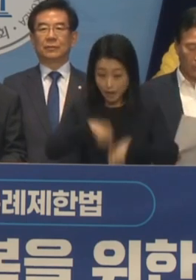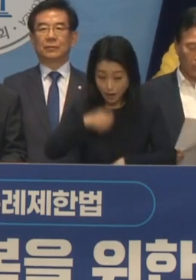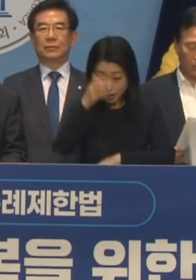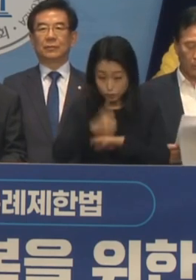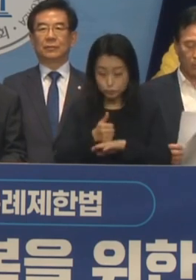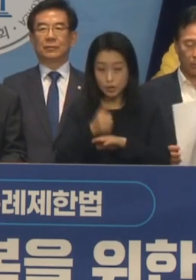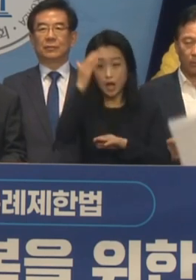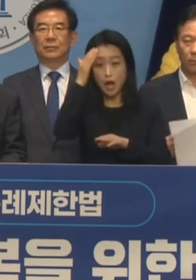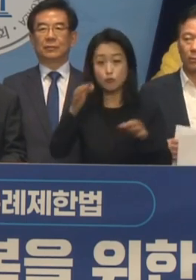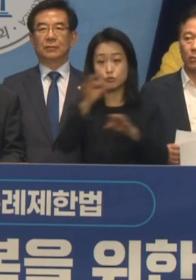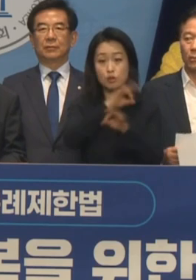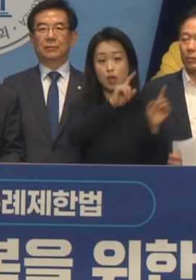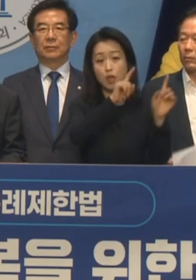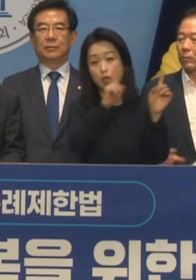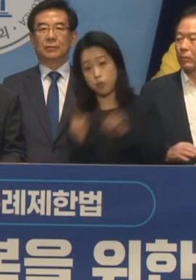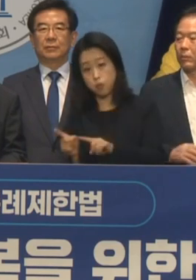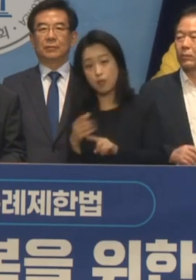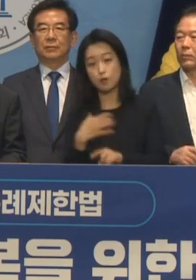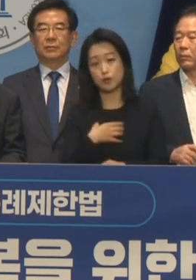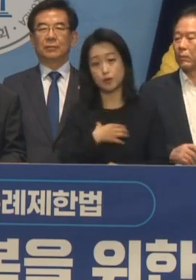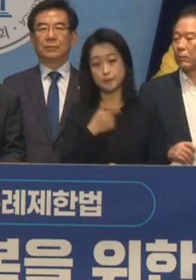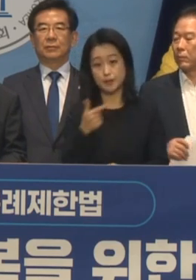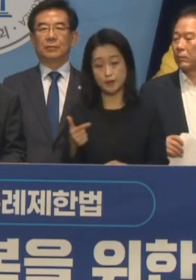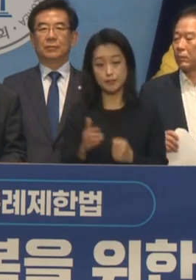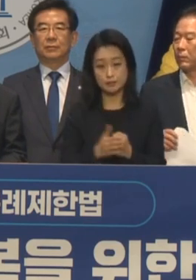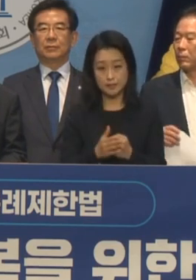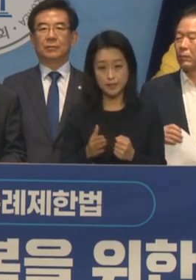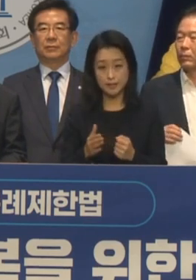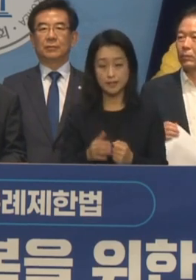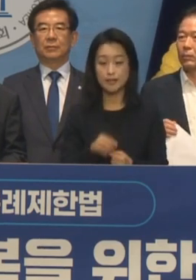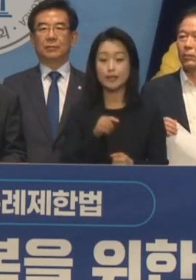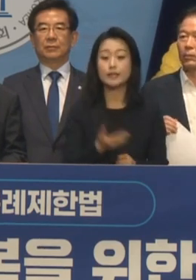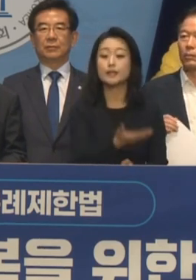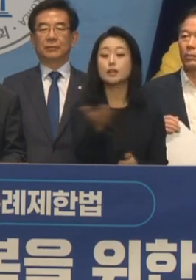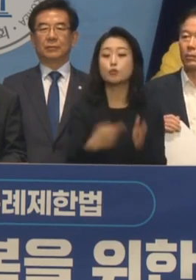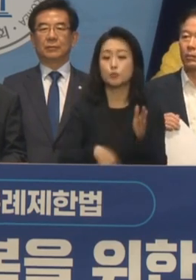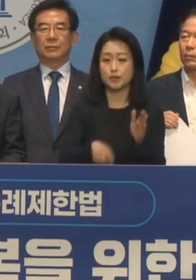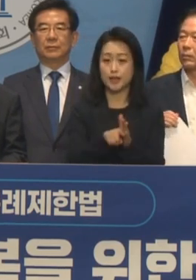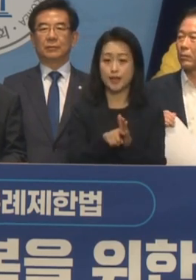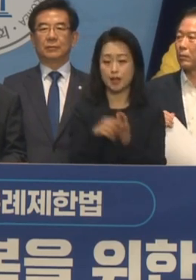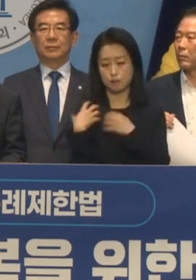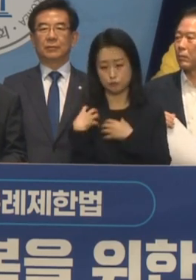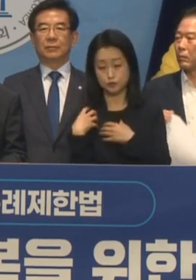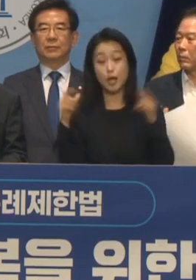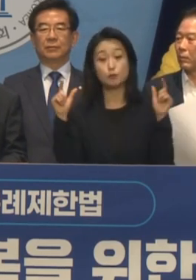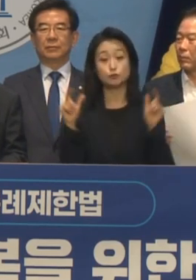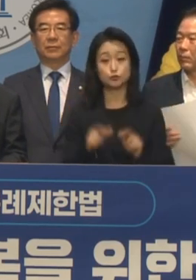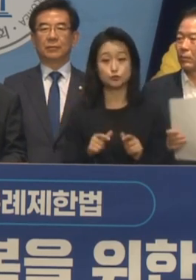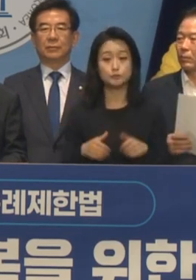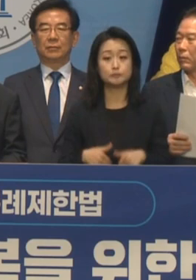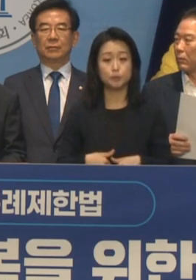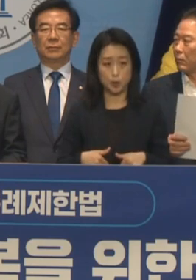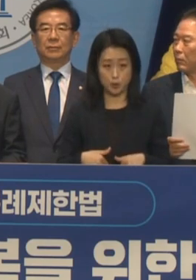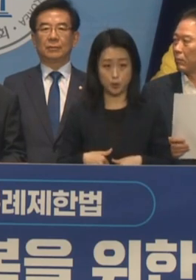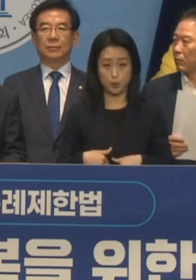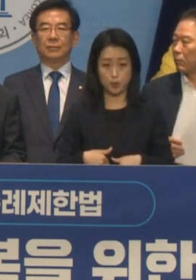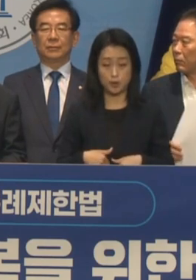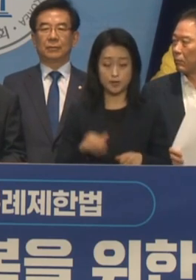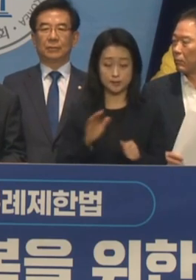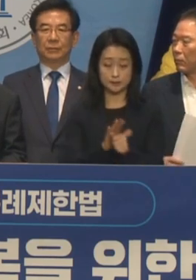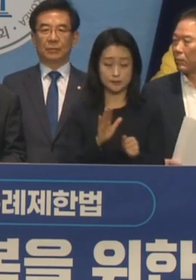경제 전반이 침체될 우려가 있으므로 이분들의 경제적 부담을 줄여줄